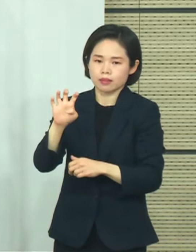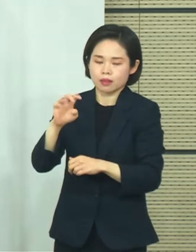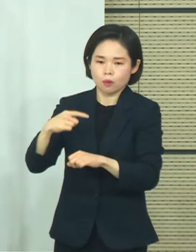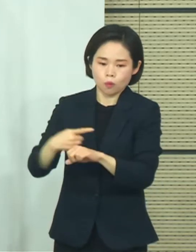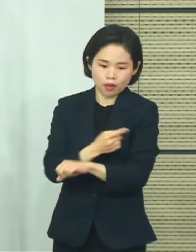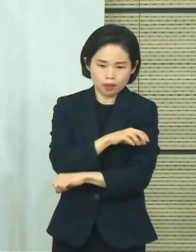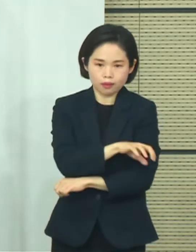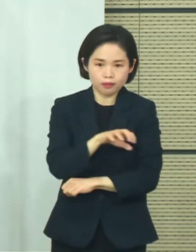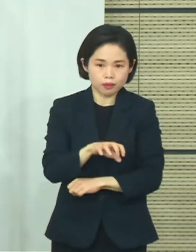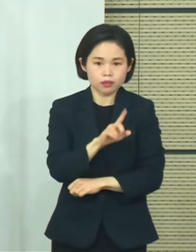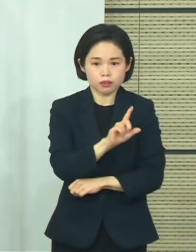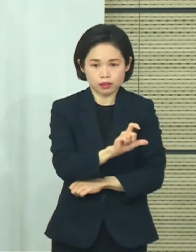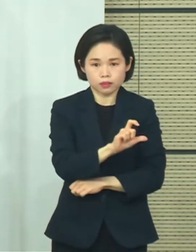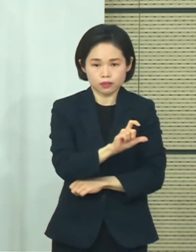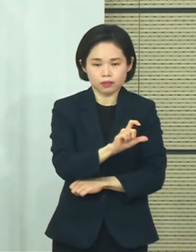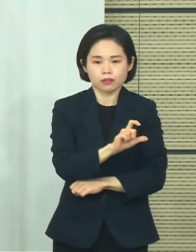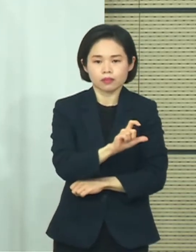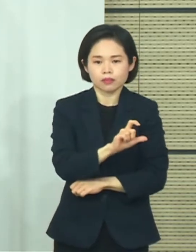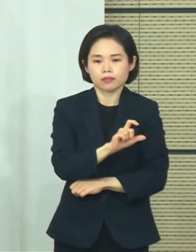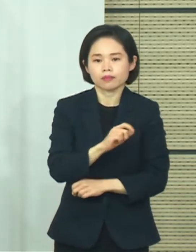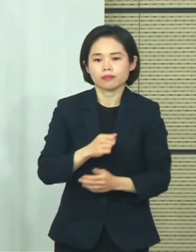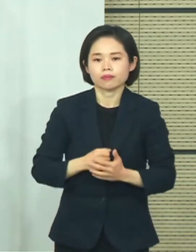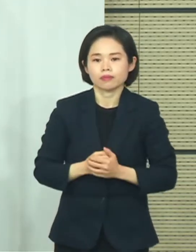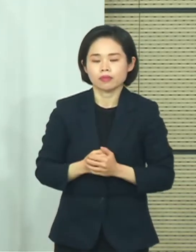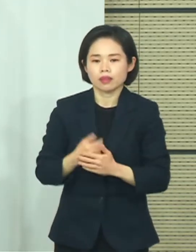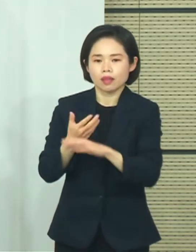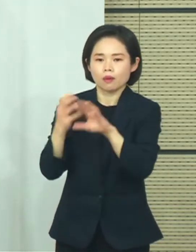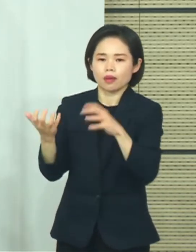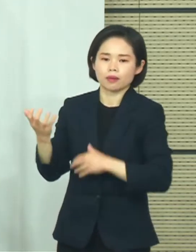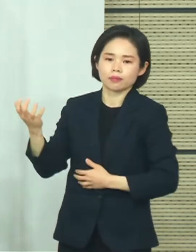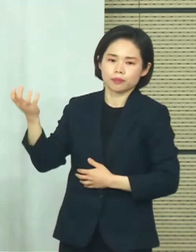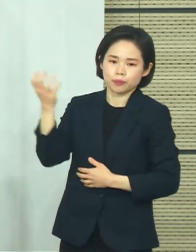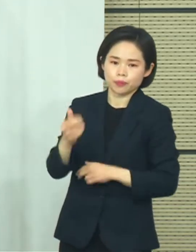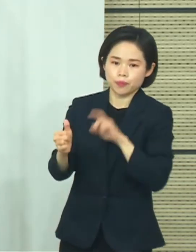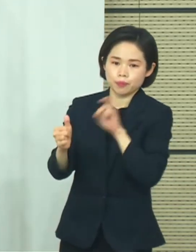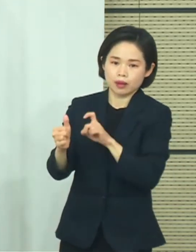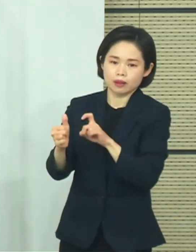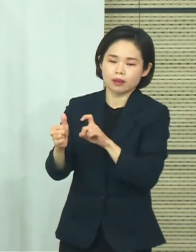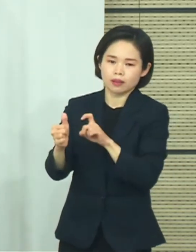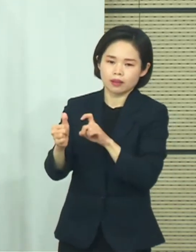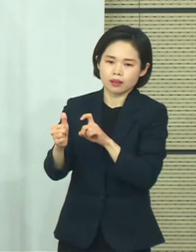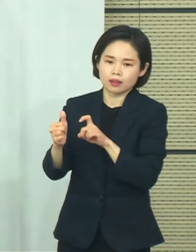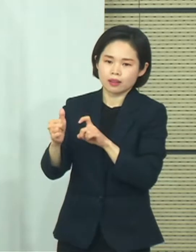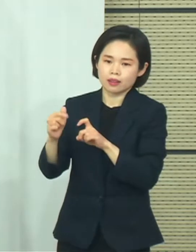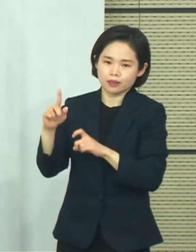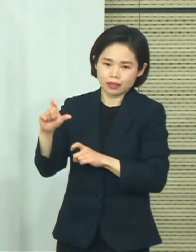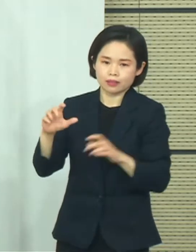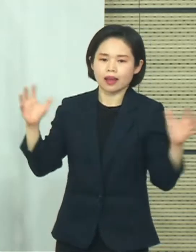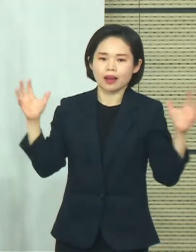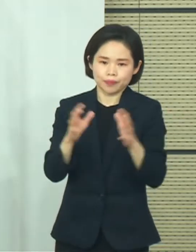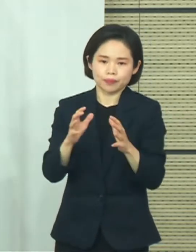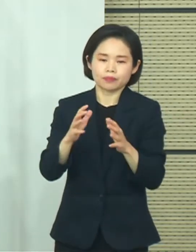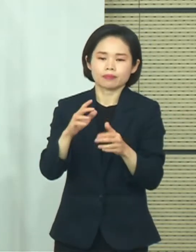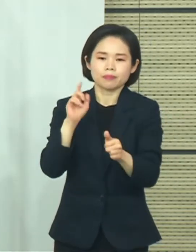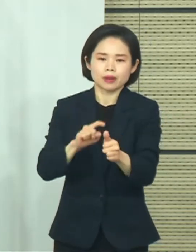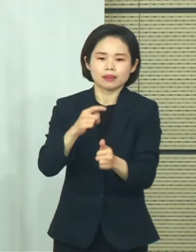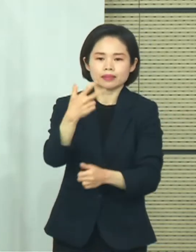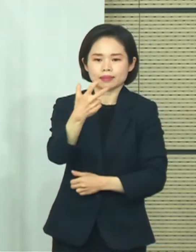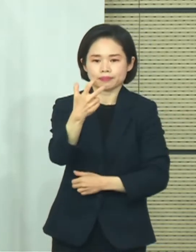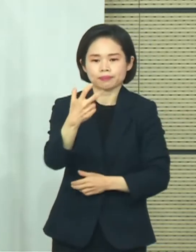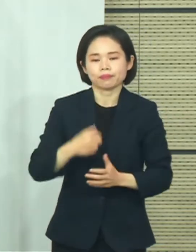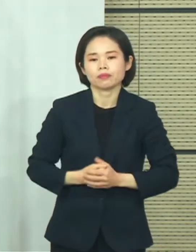지역은 15명 입니다 해외 유입 환자는 총 15명이 얻습니다